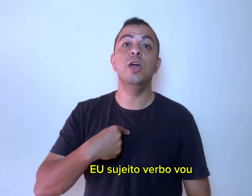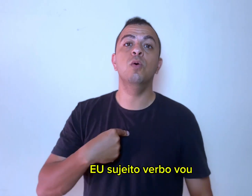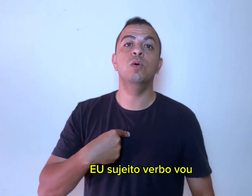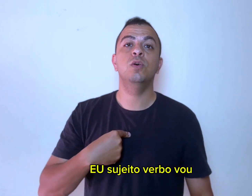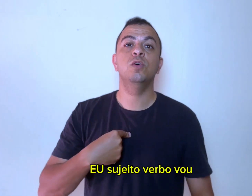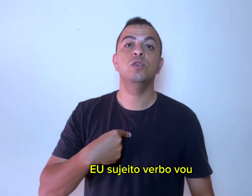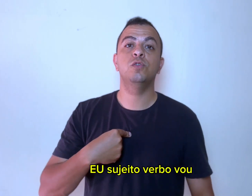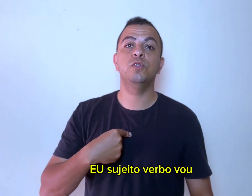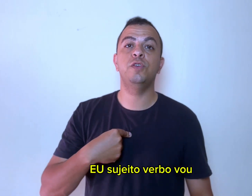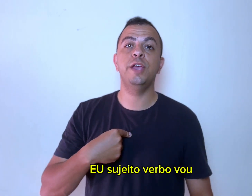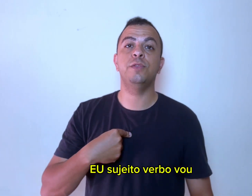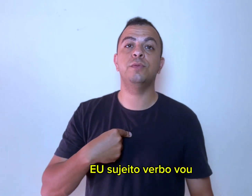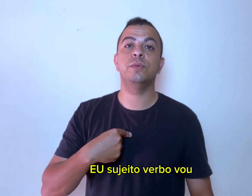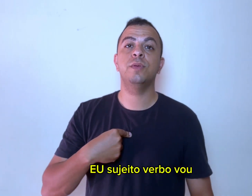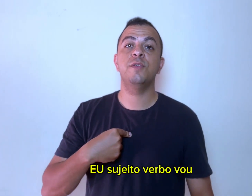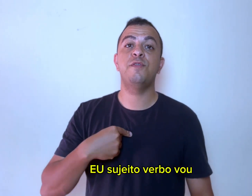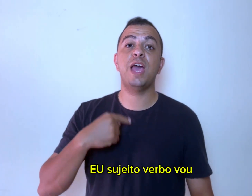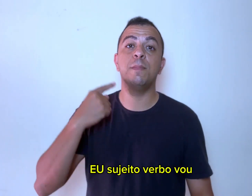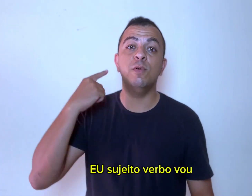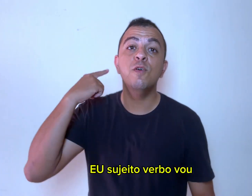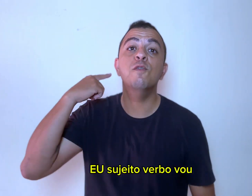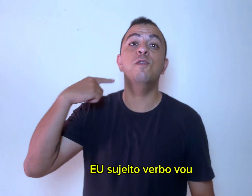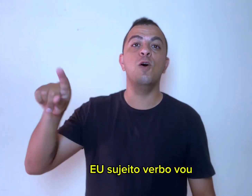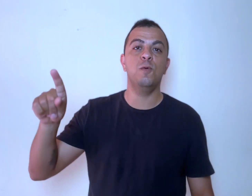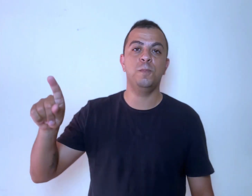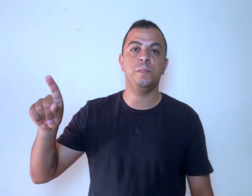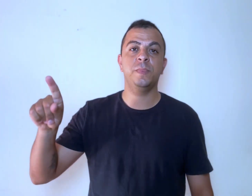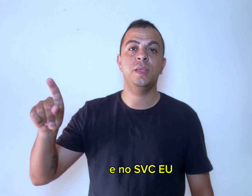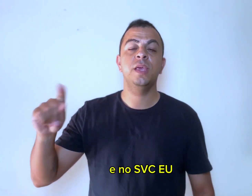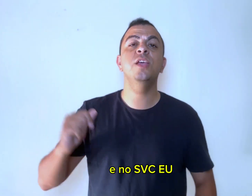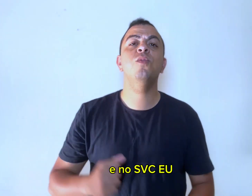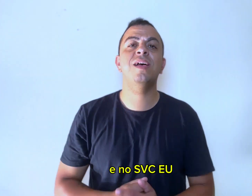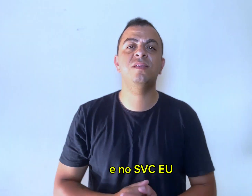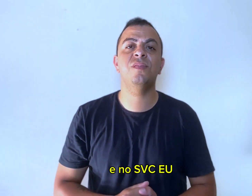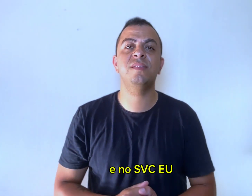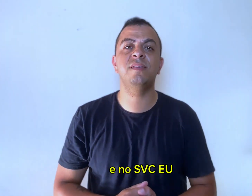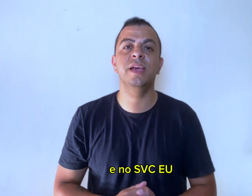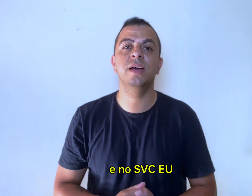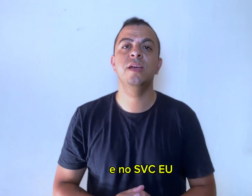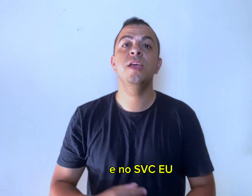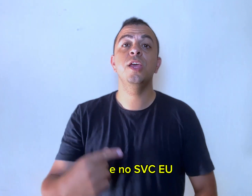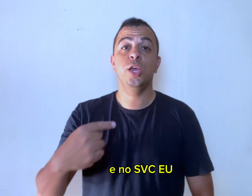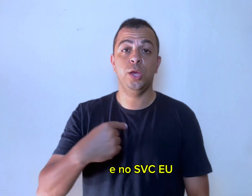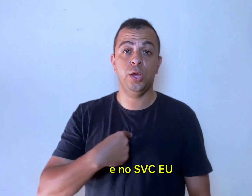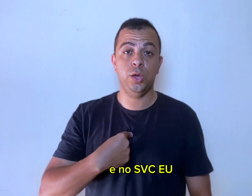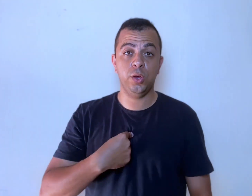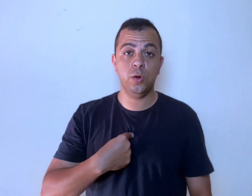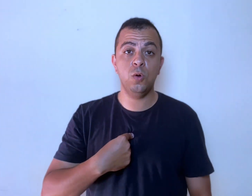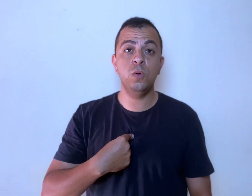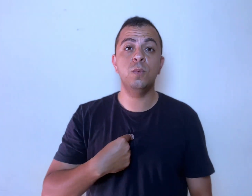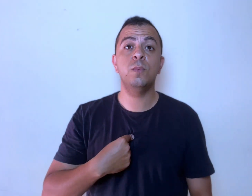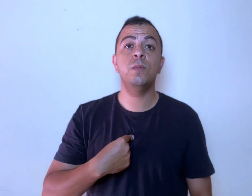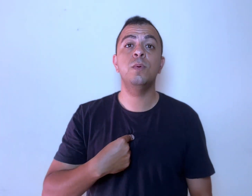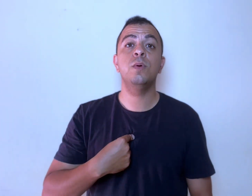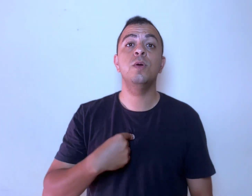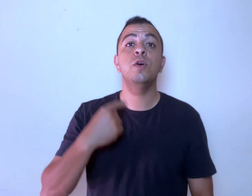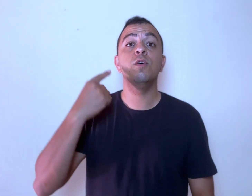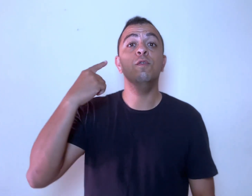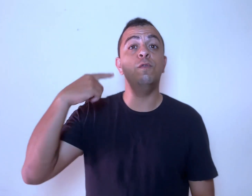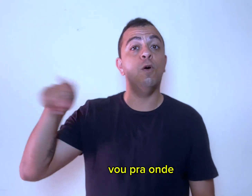Eu, sujeito, verbo, vou. E no SVC? Eu